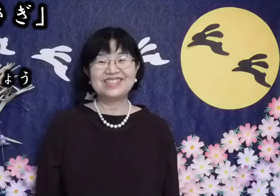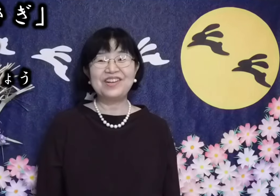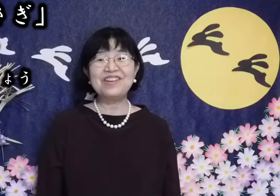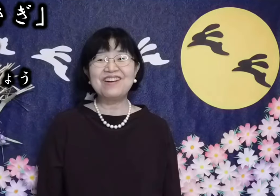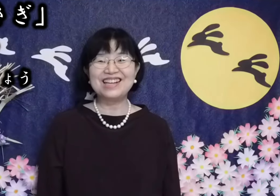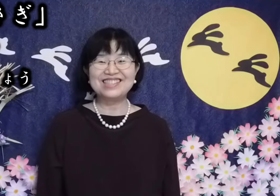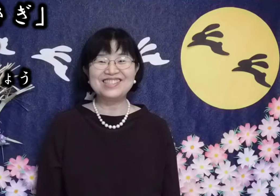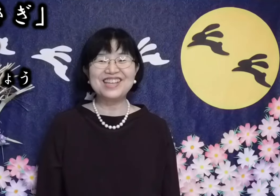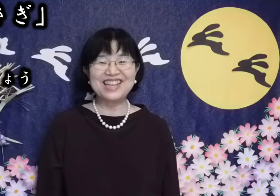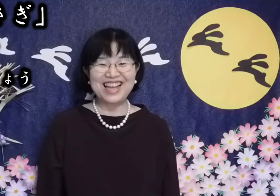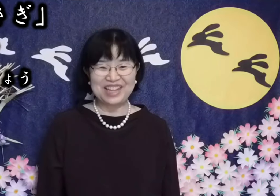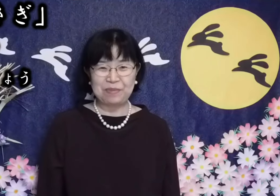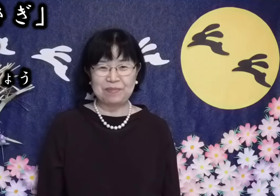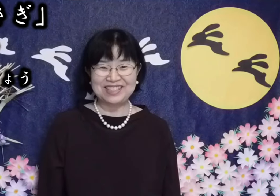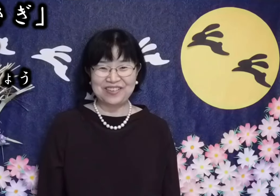それでは続けてやってみましょう。